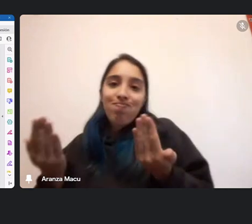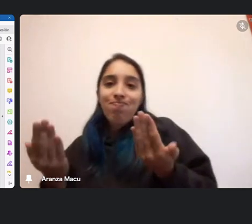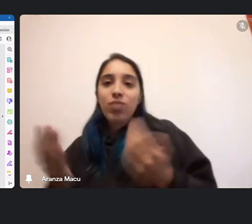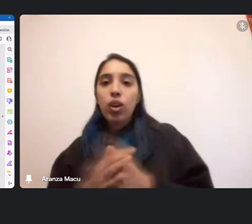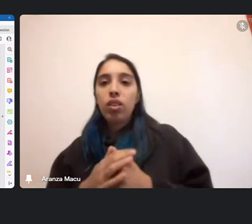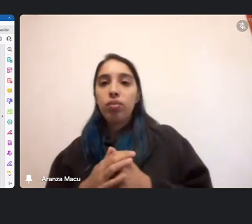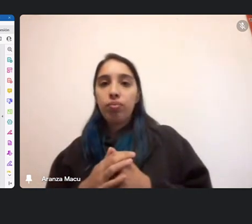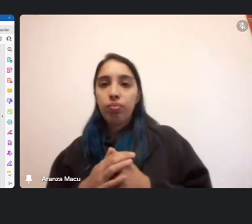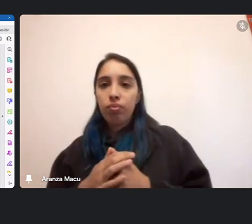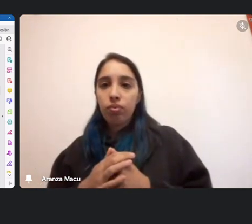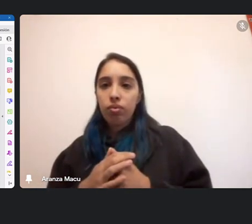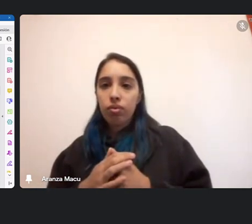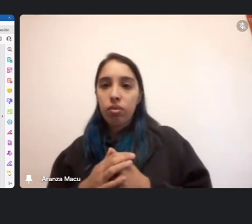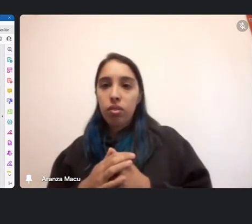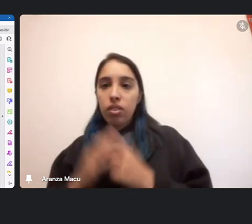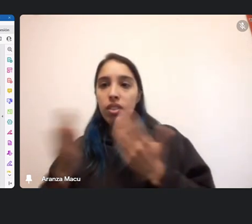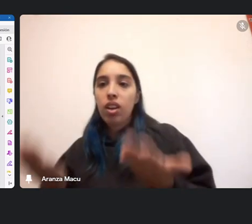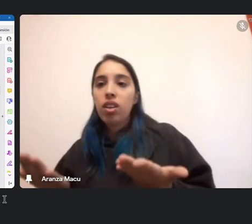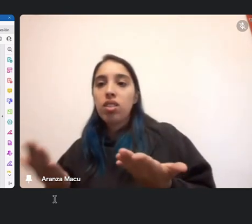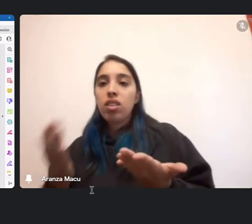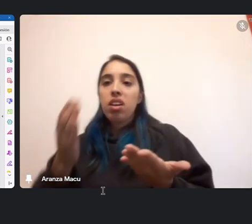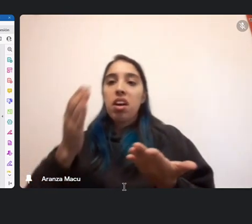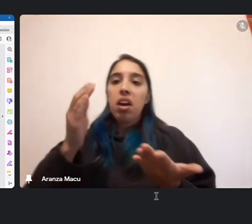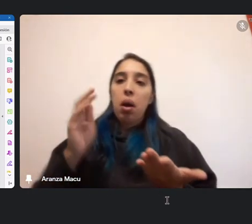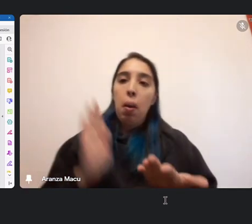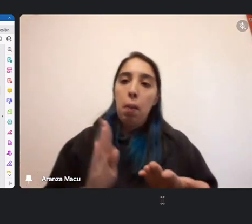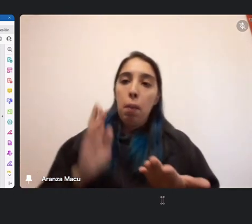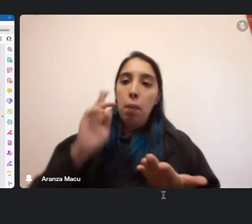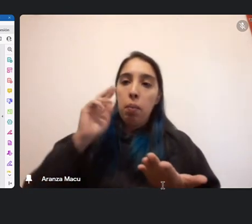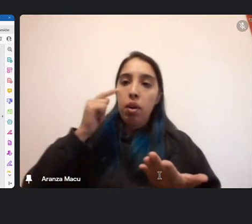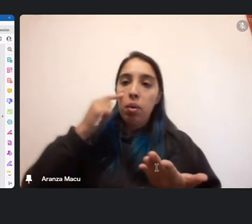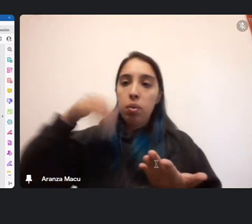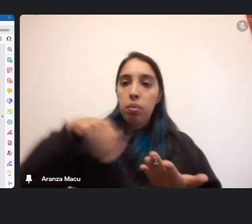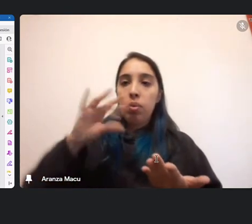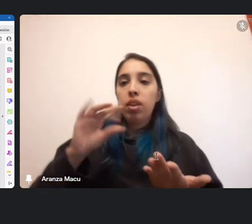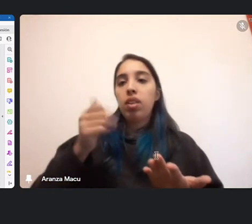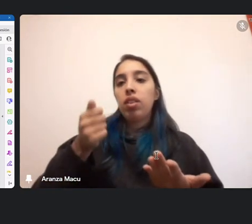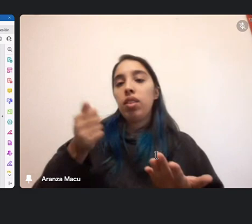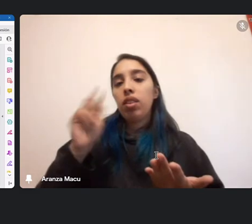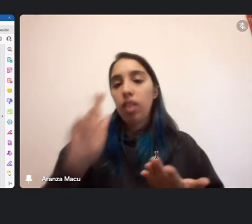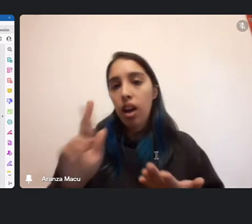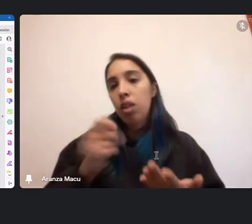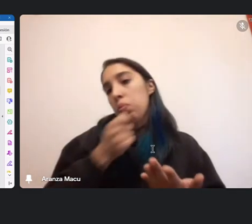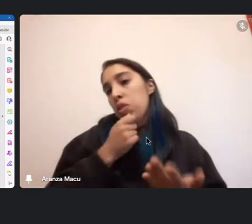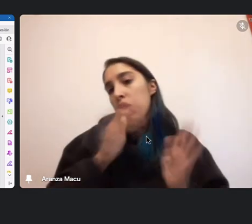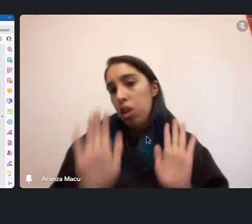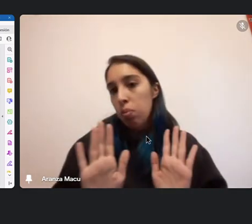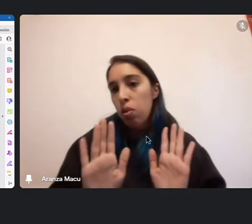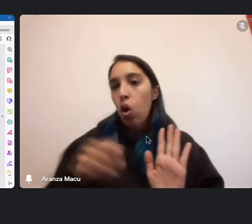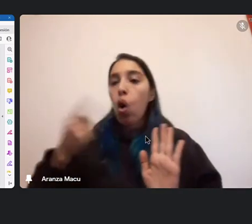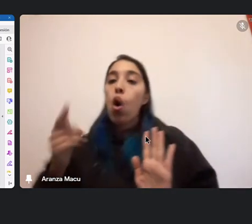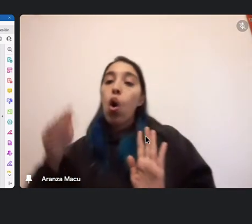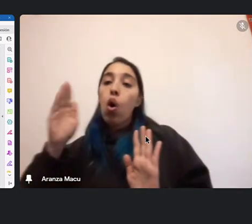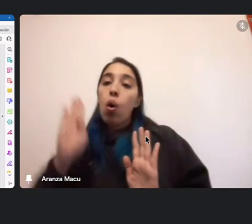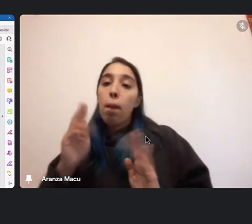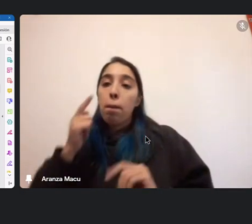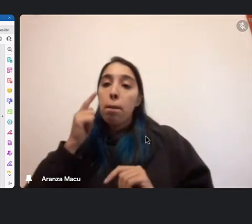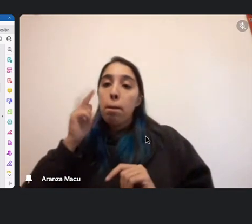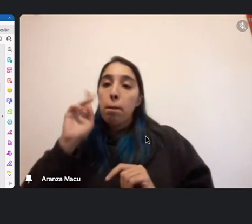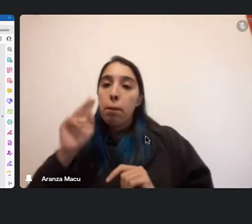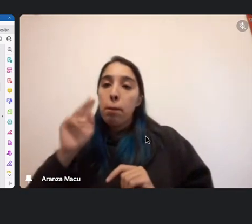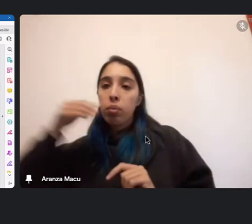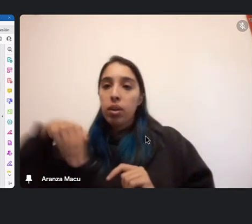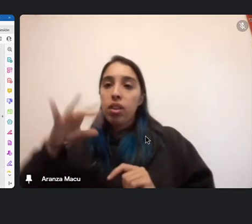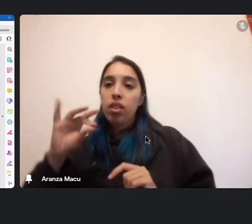viene conectado a acá, como está cortada, o brindar. Bien, pasamos a la tercera, la